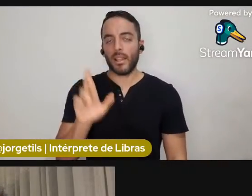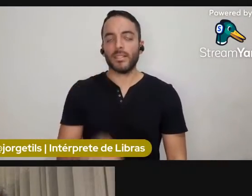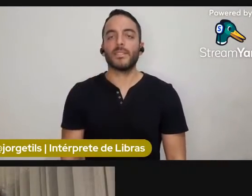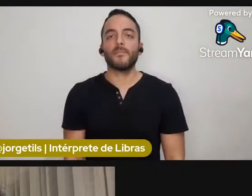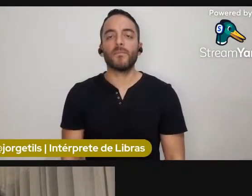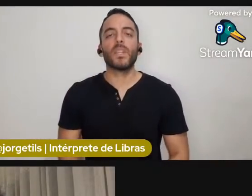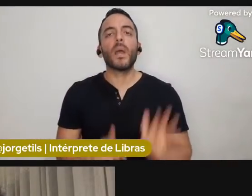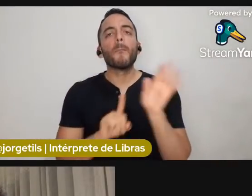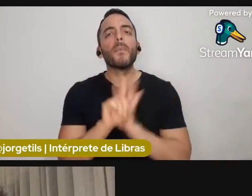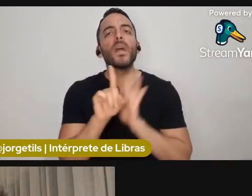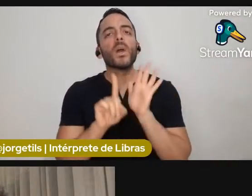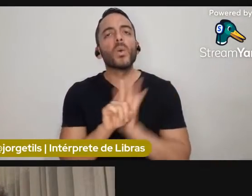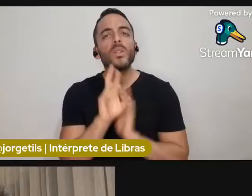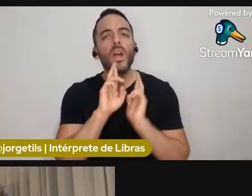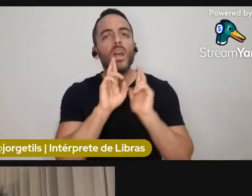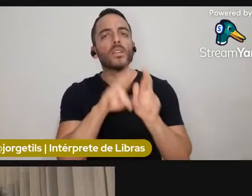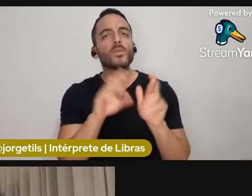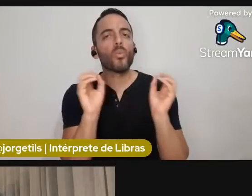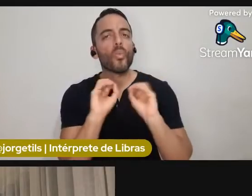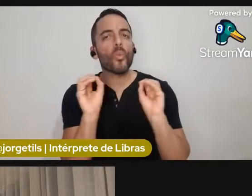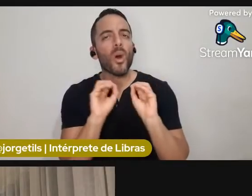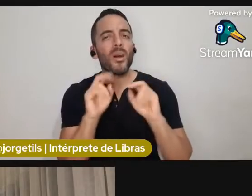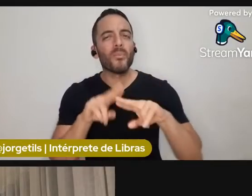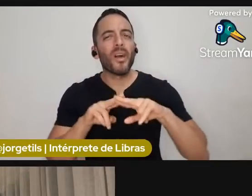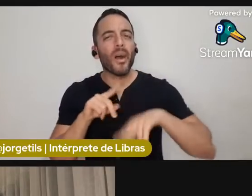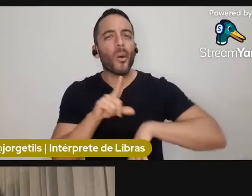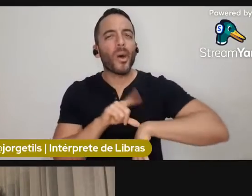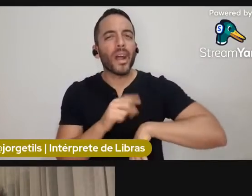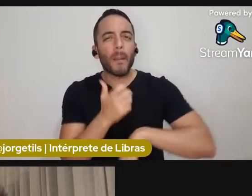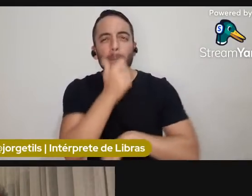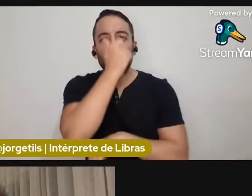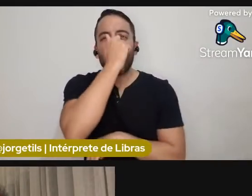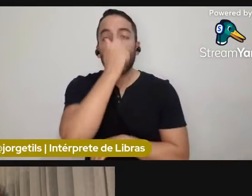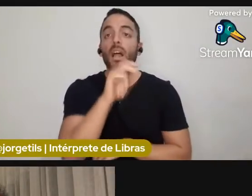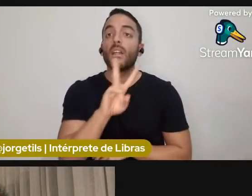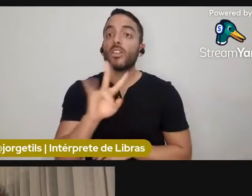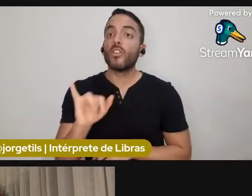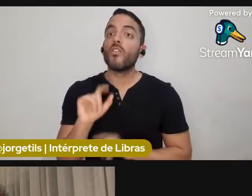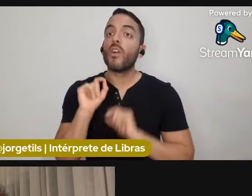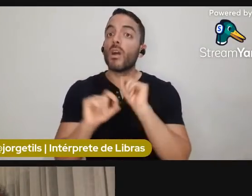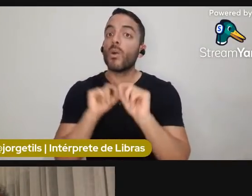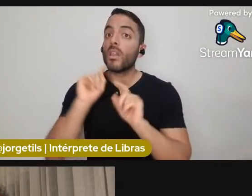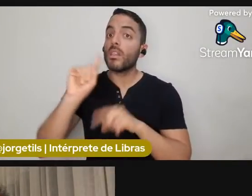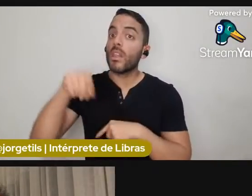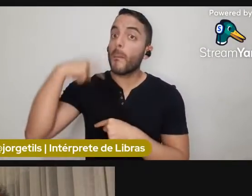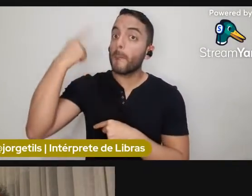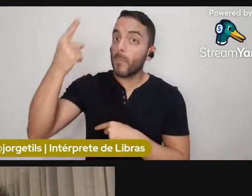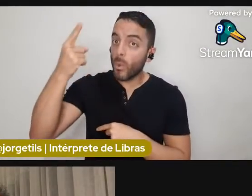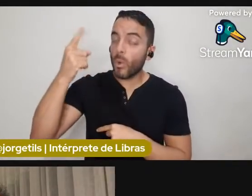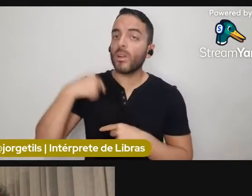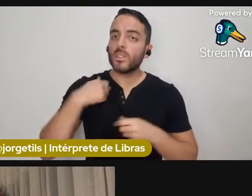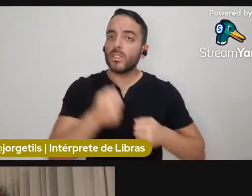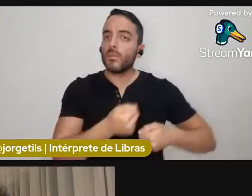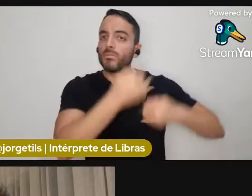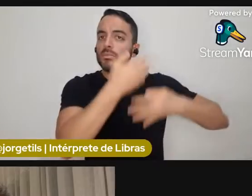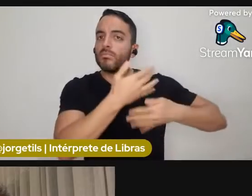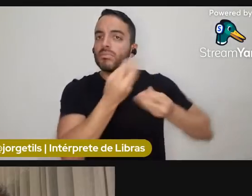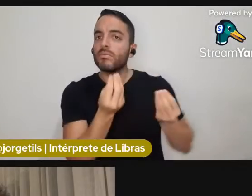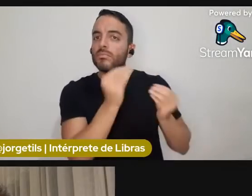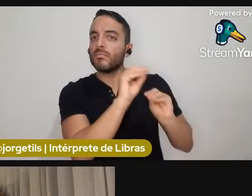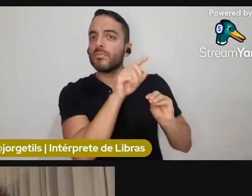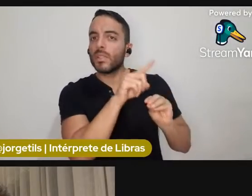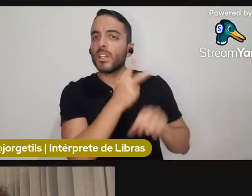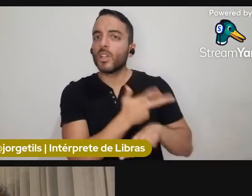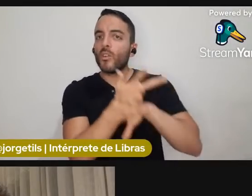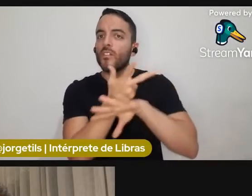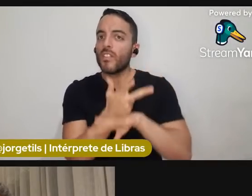forem respondidas por falta de tempo, a gente vai tentar deixar então mais tarde na descrição do vídeo. E quem quiser algum tipo de certificado,